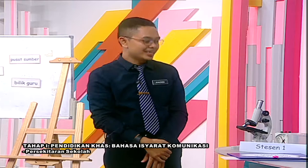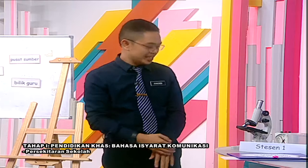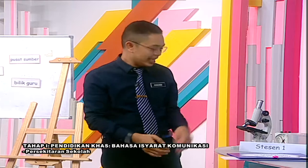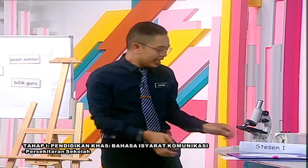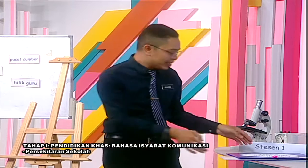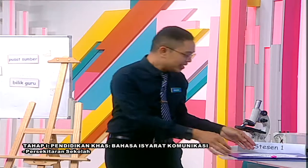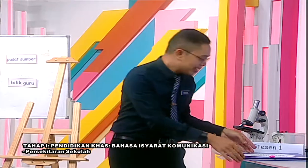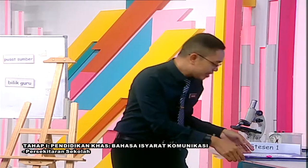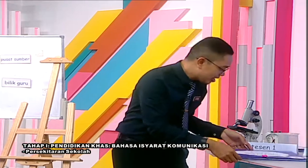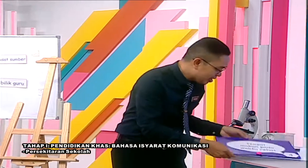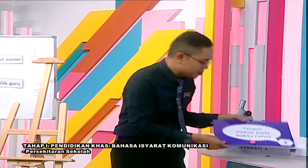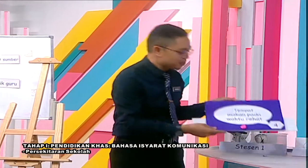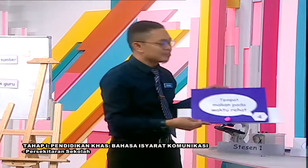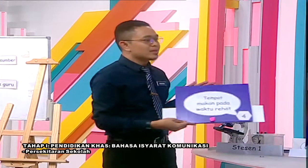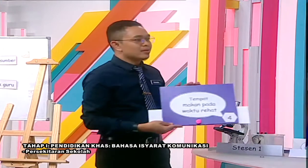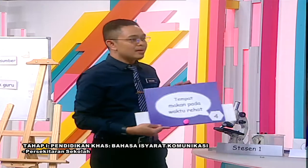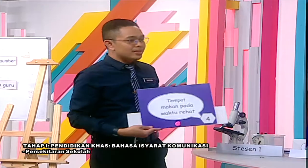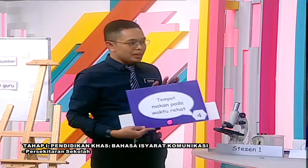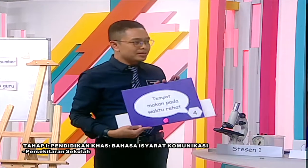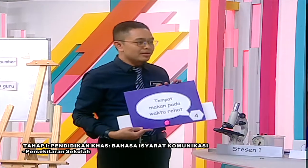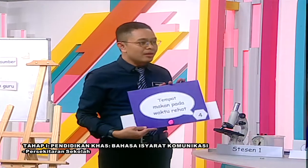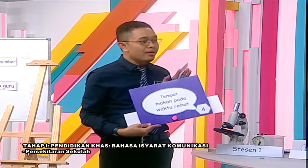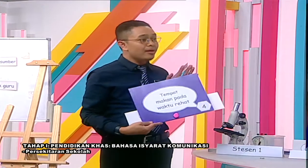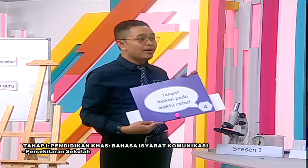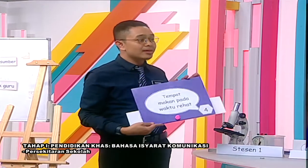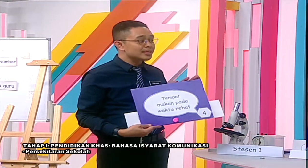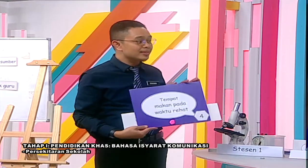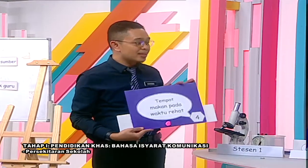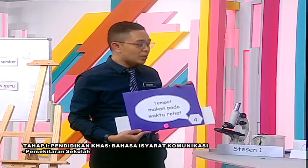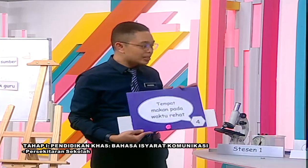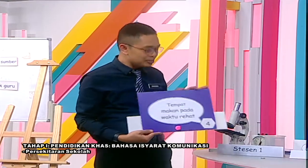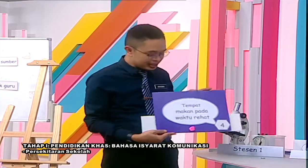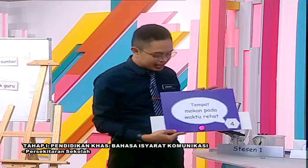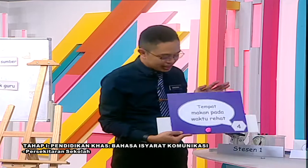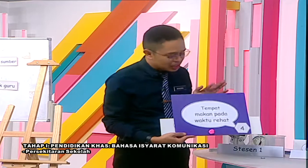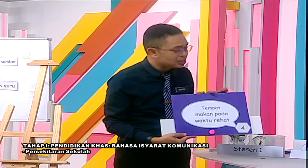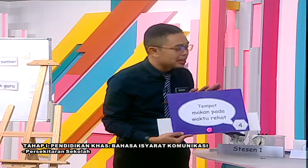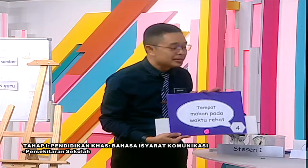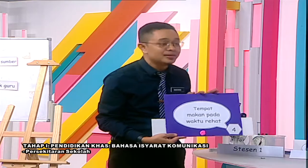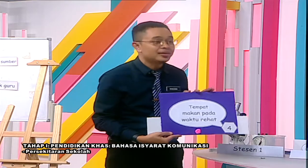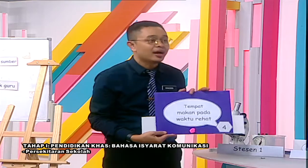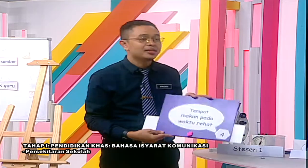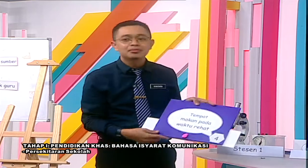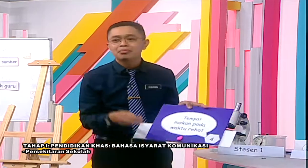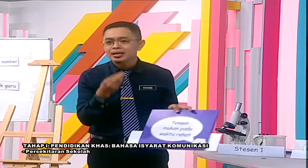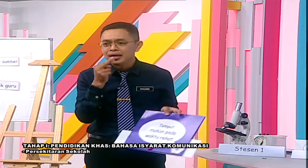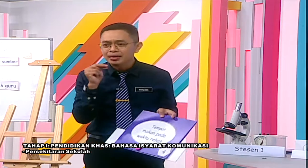Baik, okey. Kita ada lagi dua. Tadi nak letak mana ni? Kita tengok atas meja ni dekat stesen mana? Ada